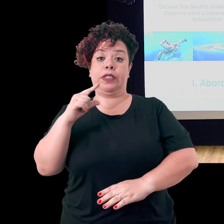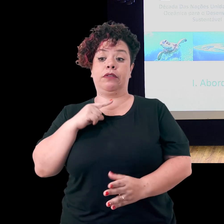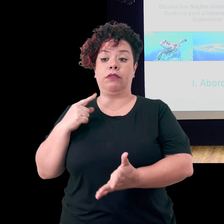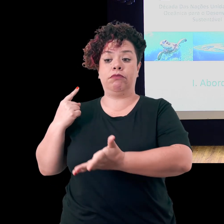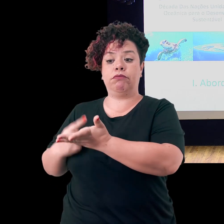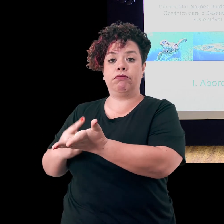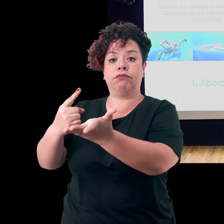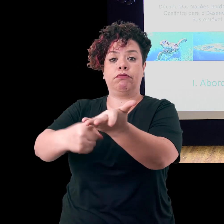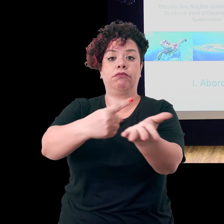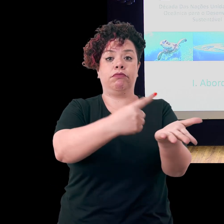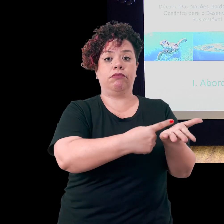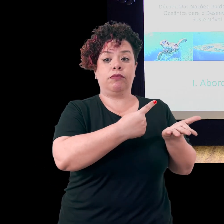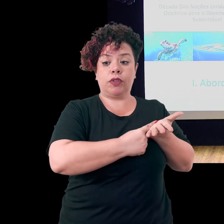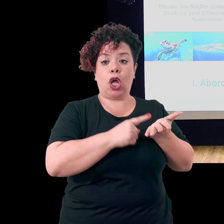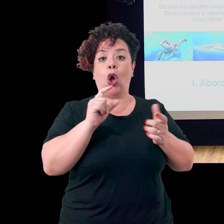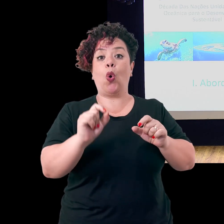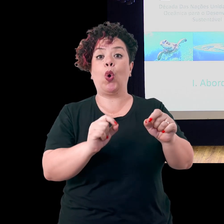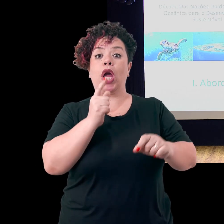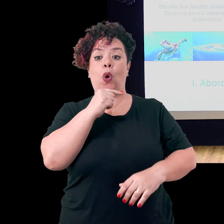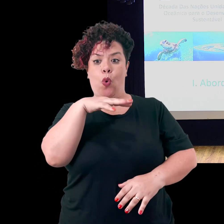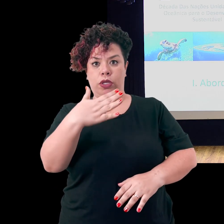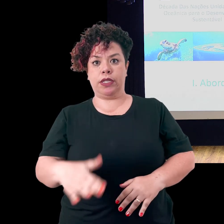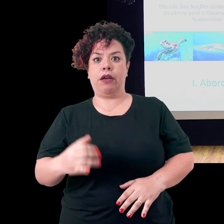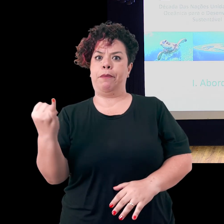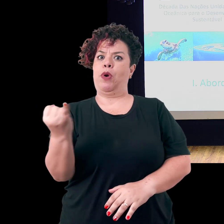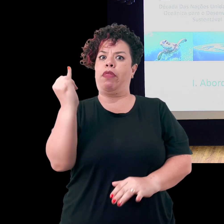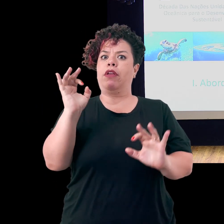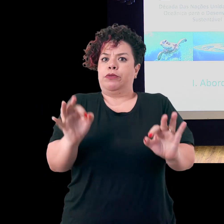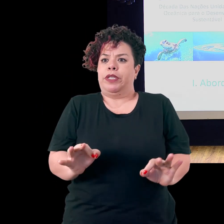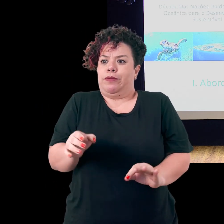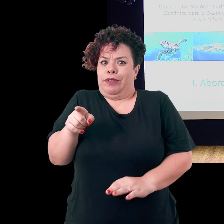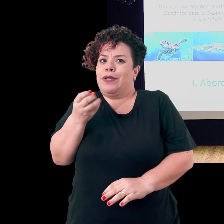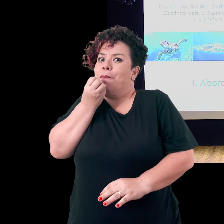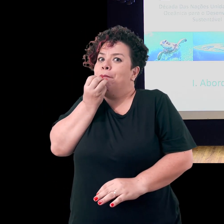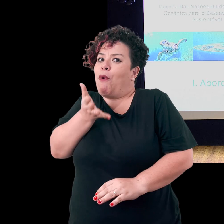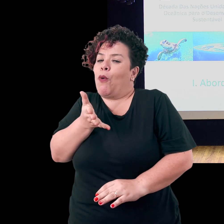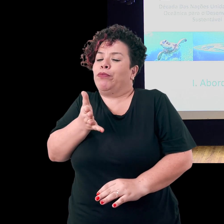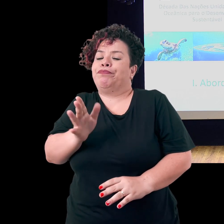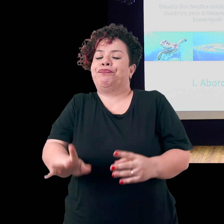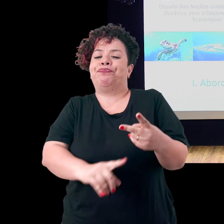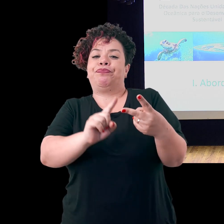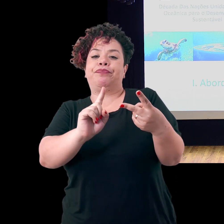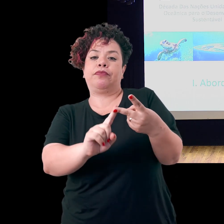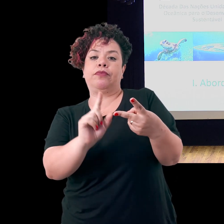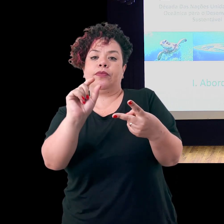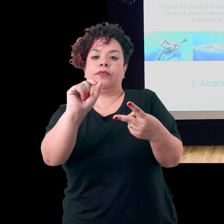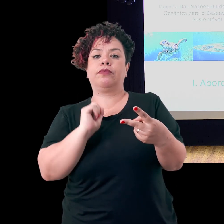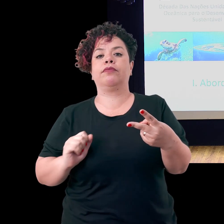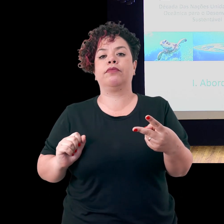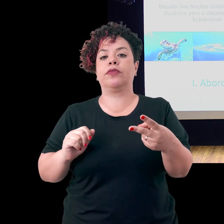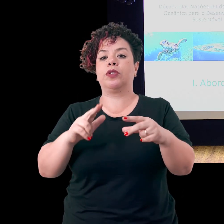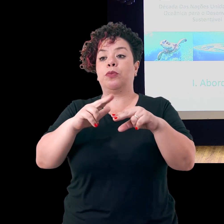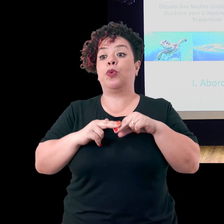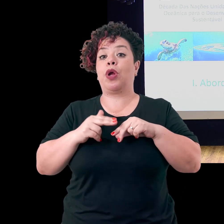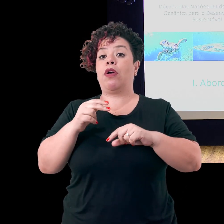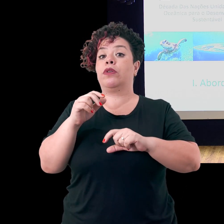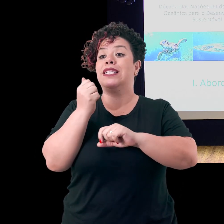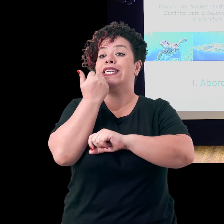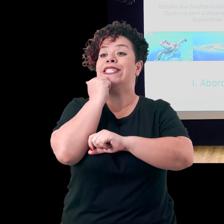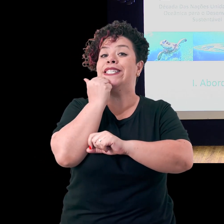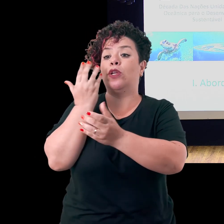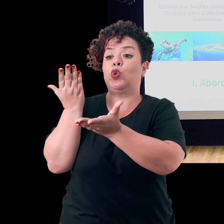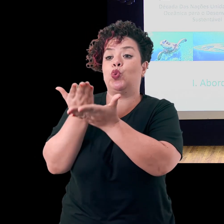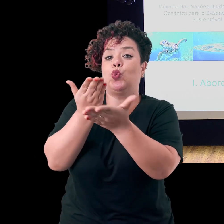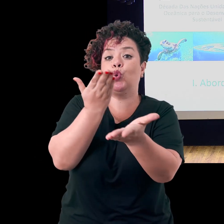um consenso que o oceano é importante. Isso é muito bom, né? Segunda coisa é que é da ciência